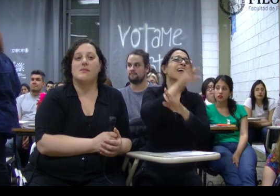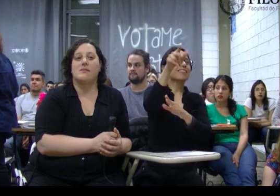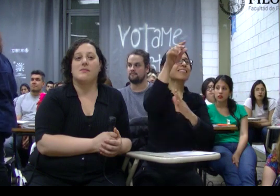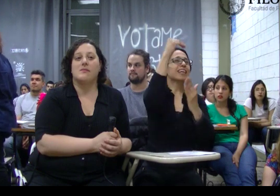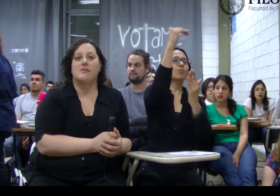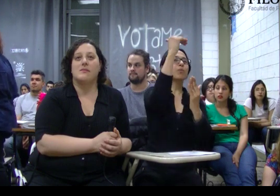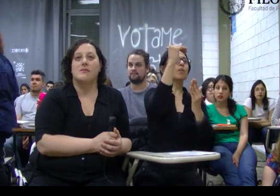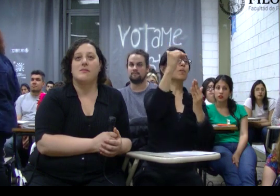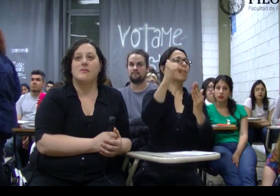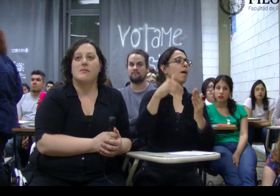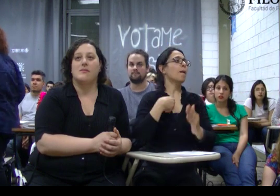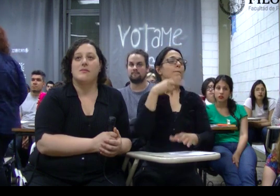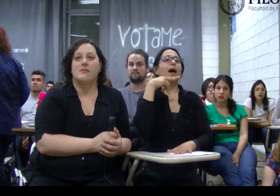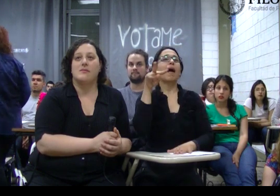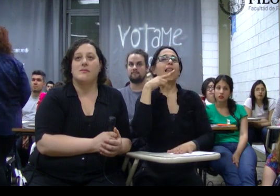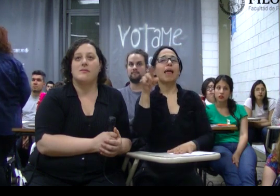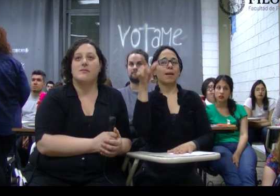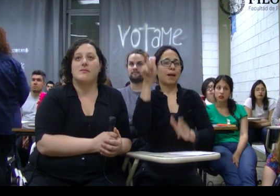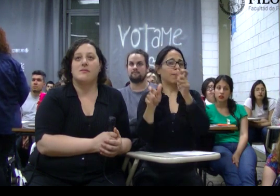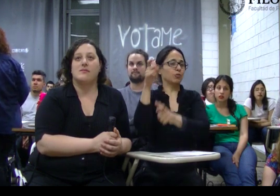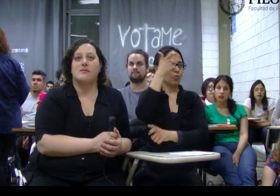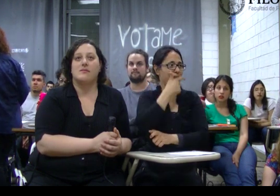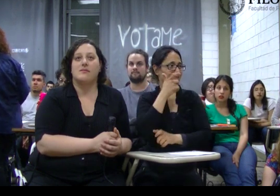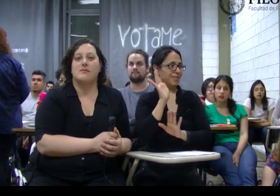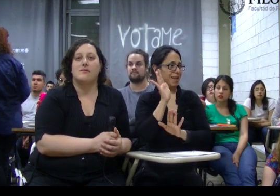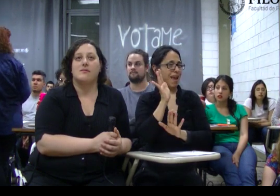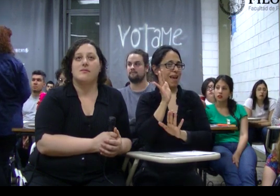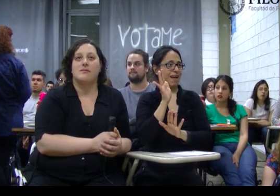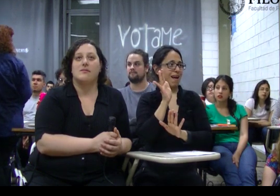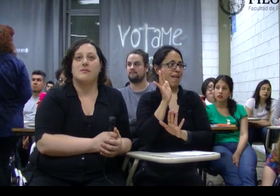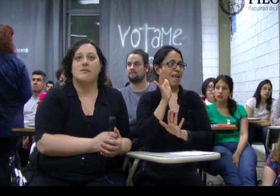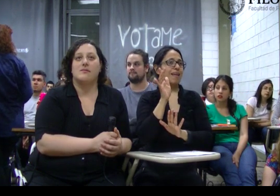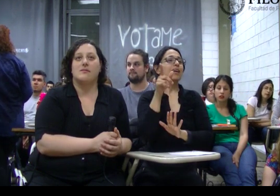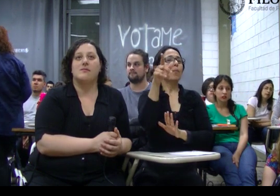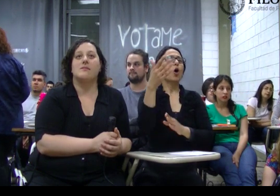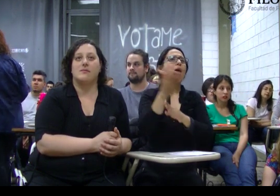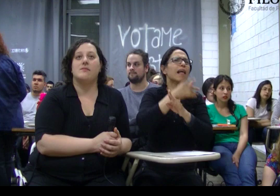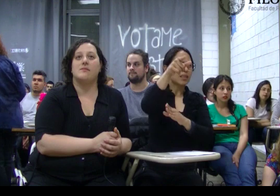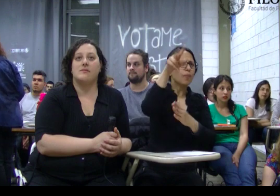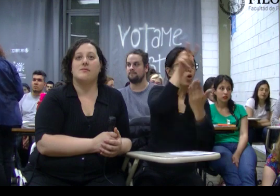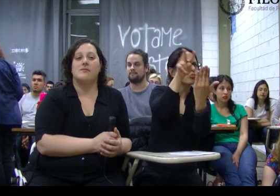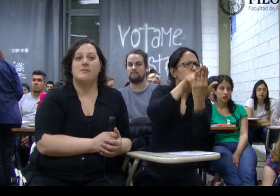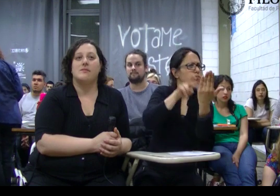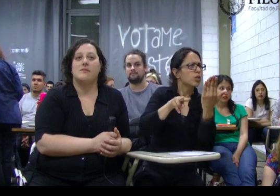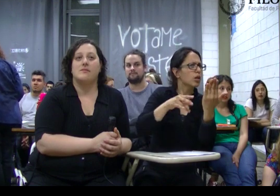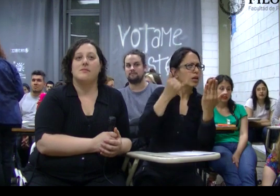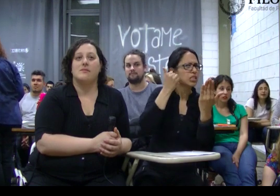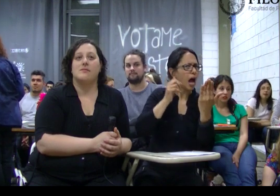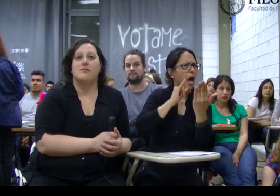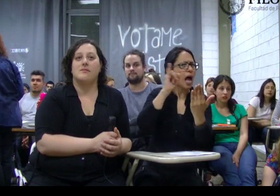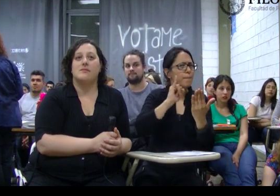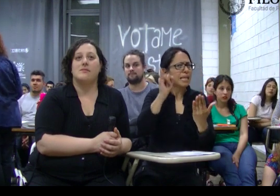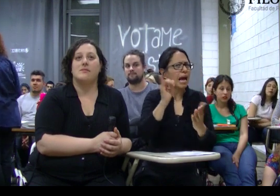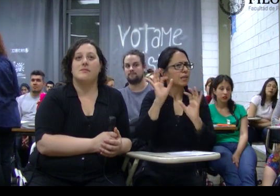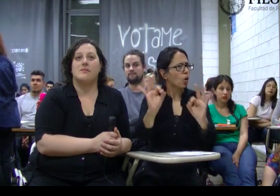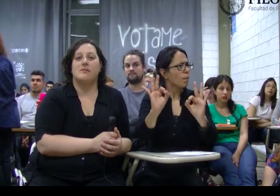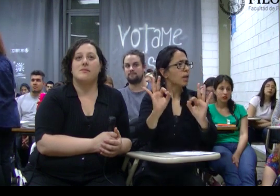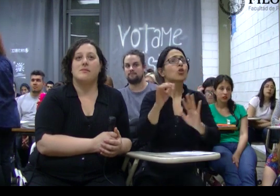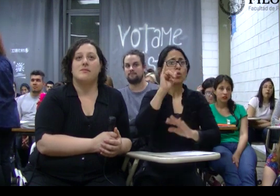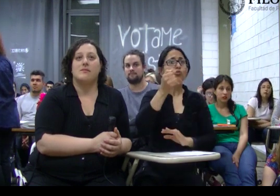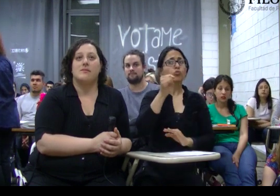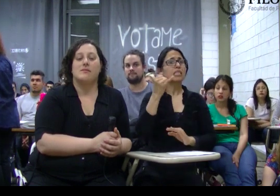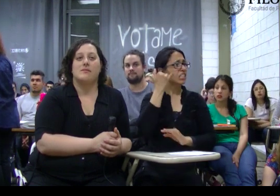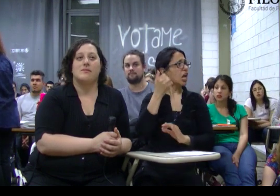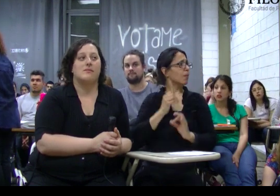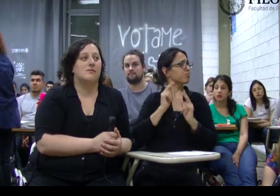ir respondiendo lo que dice escrito. Creo que vos lo respondiste todo, ¿no? Sí, yo lo fui explicando. Dice,